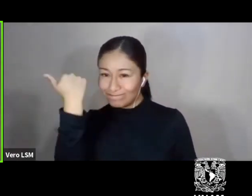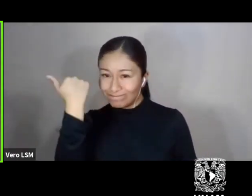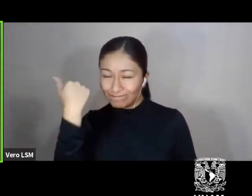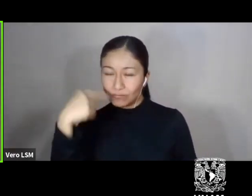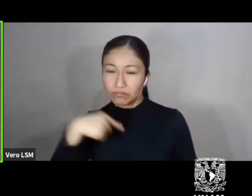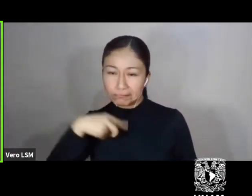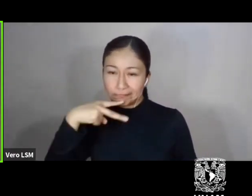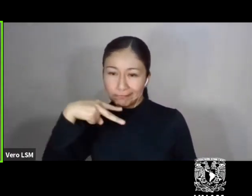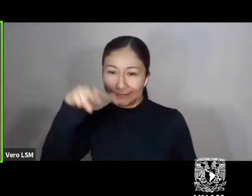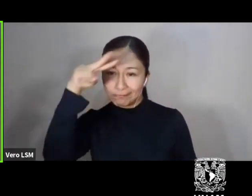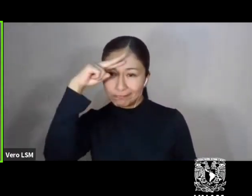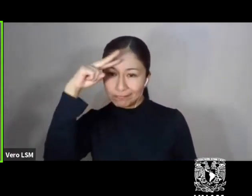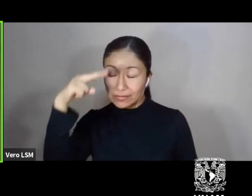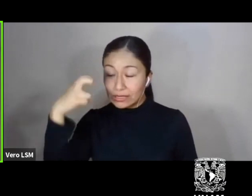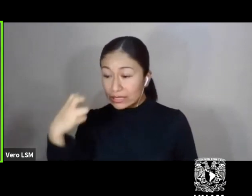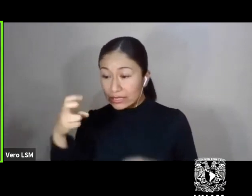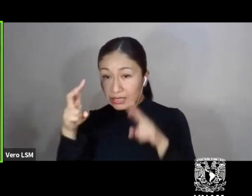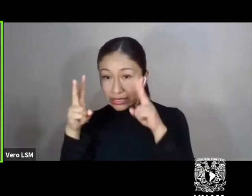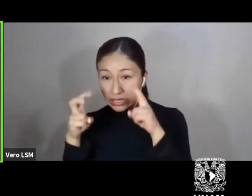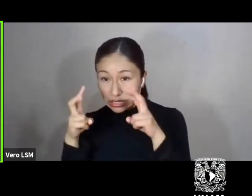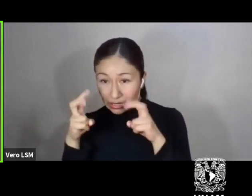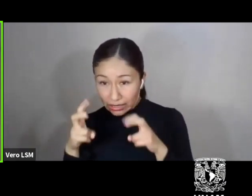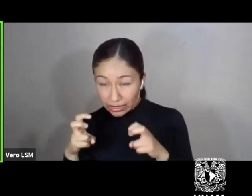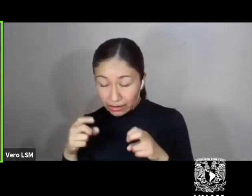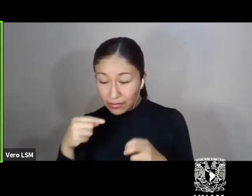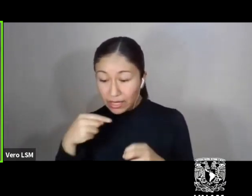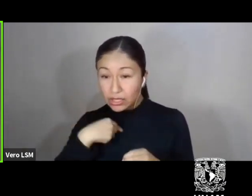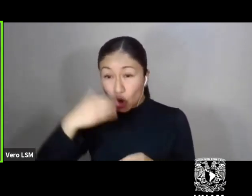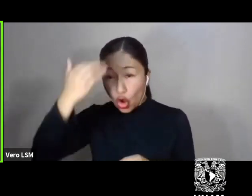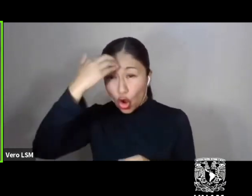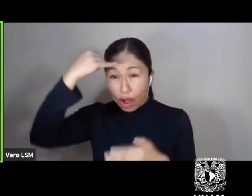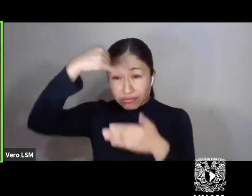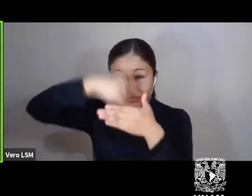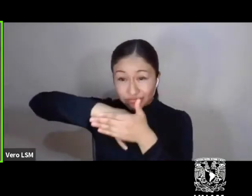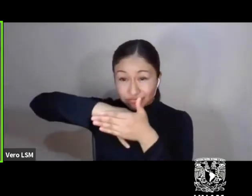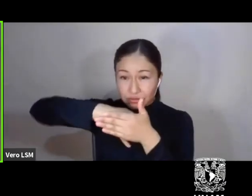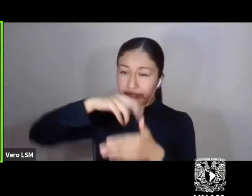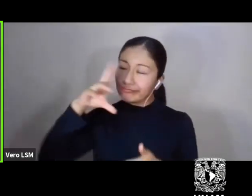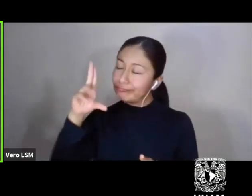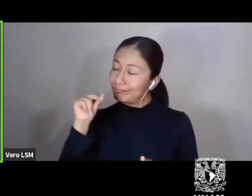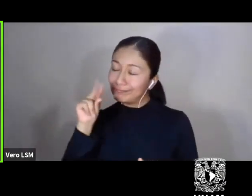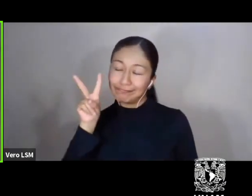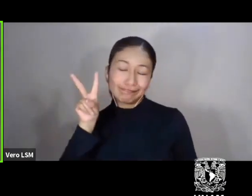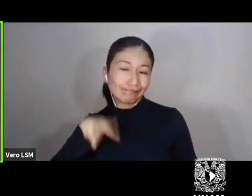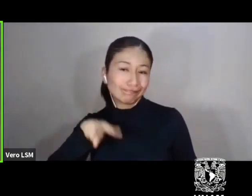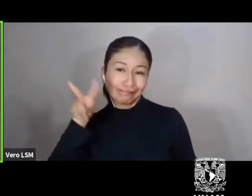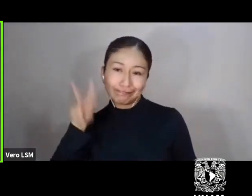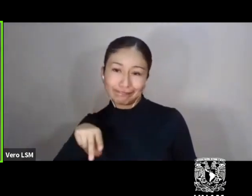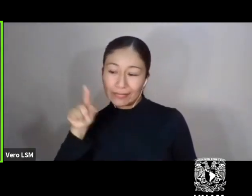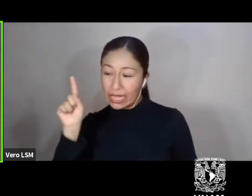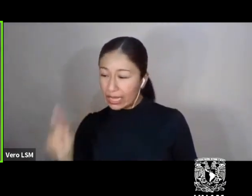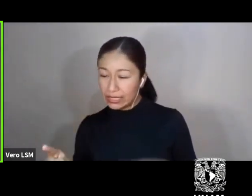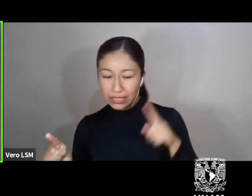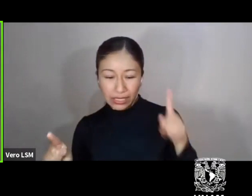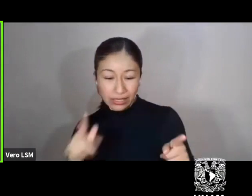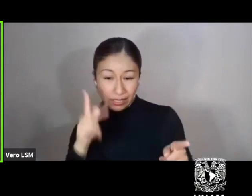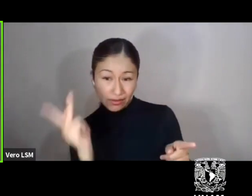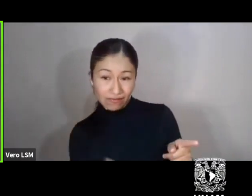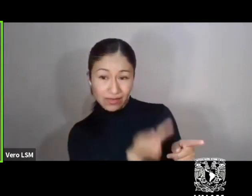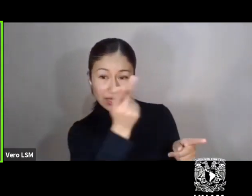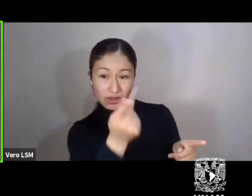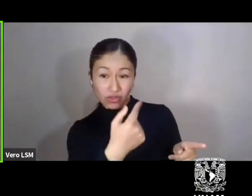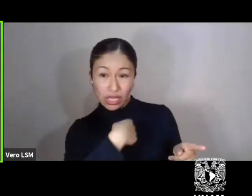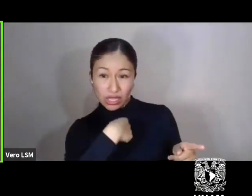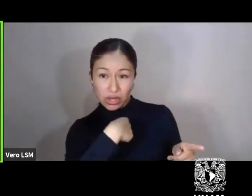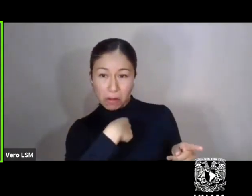que pues no atraviesa mi formación o el conocimiento que tengo, ¿no? Entonces no quisiera hablar de algo